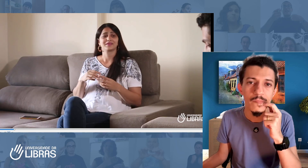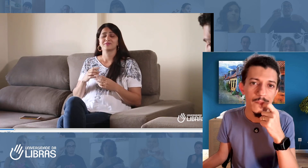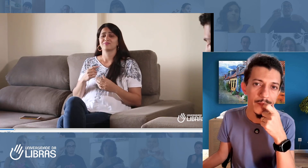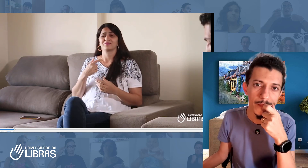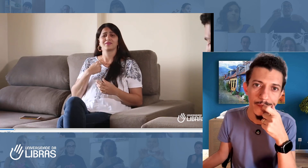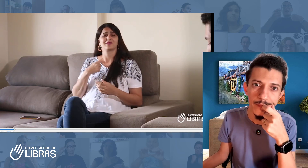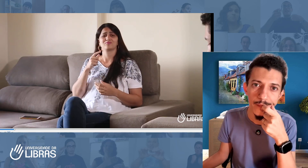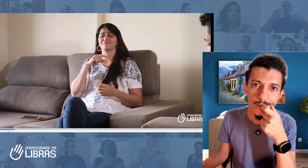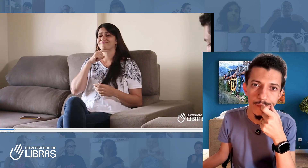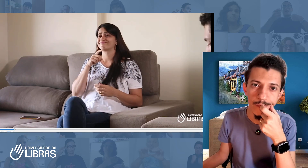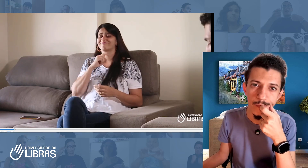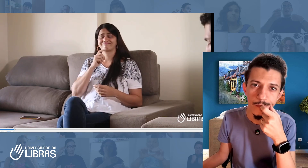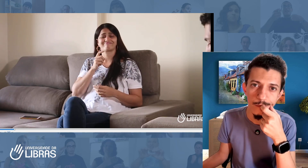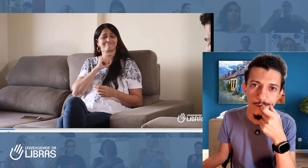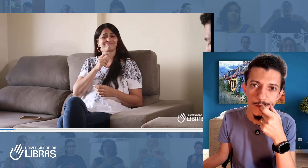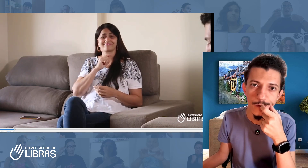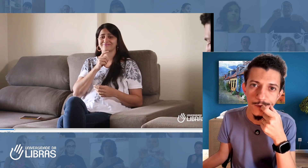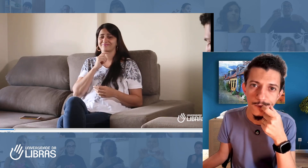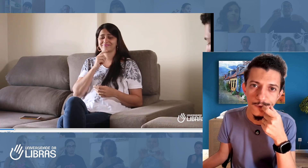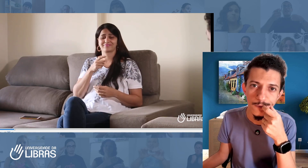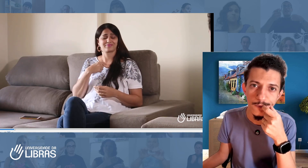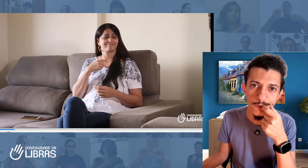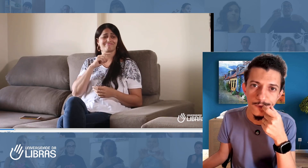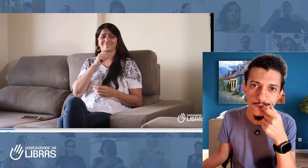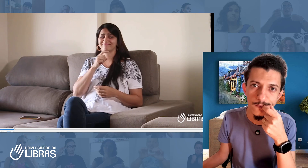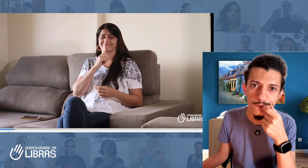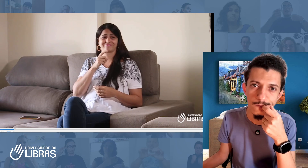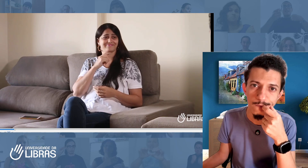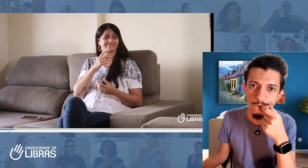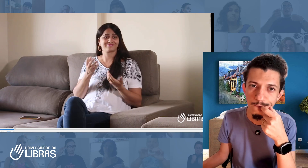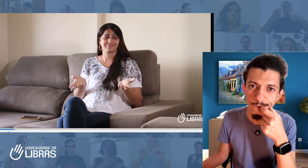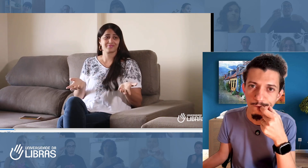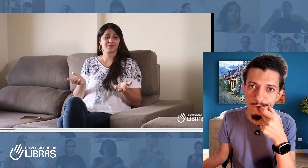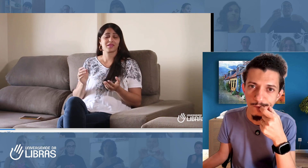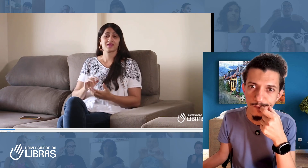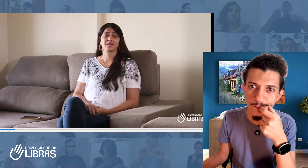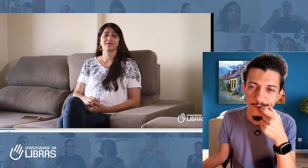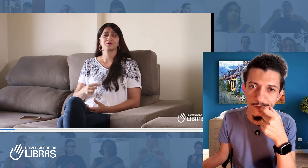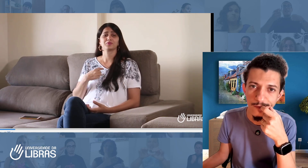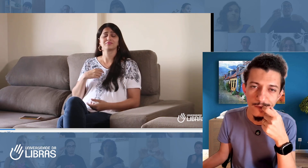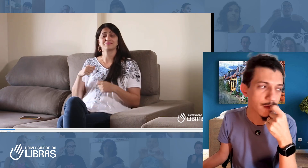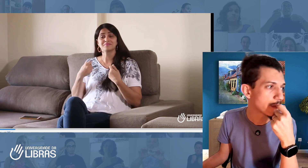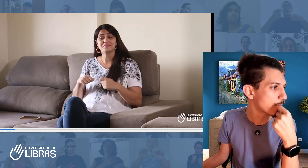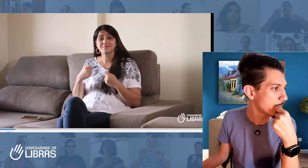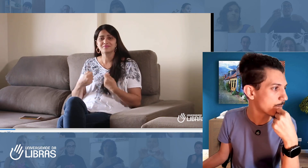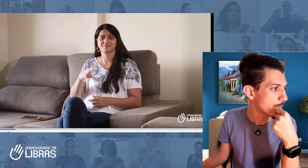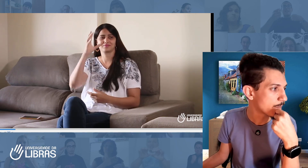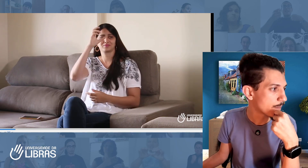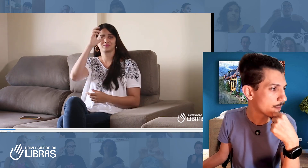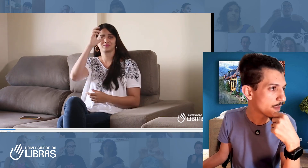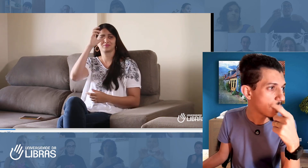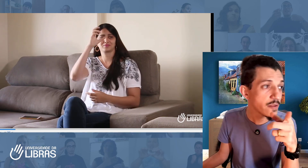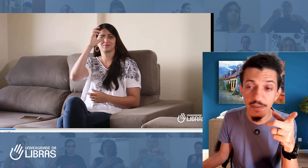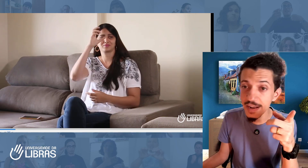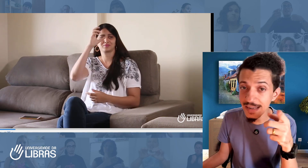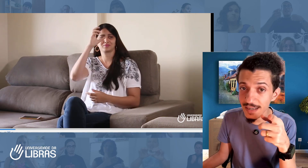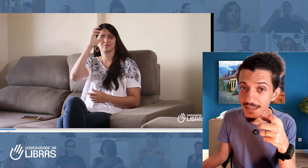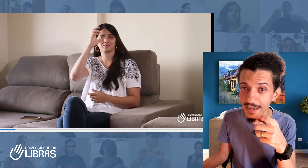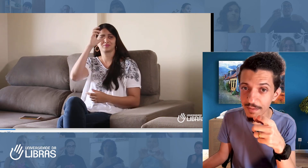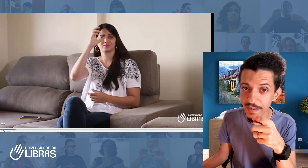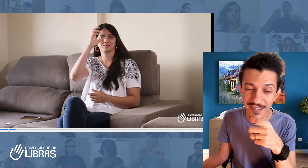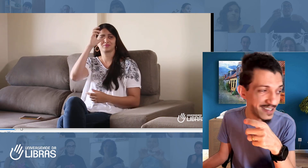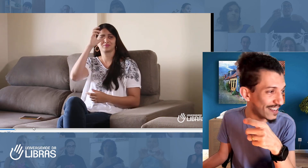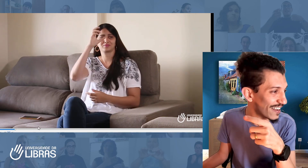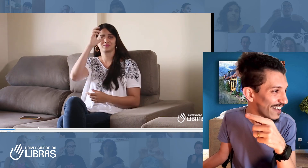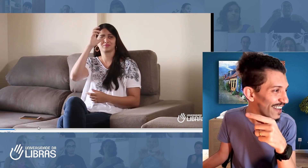Deus, mas não consigo, não consigo. E aí eu pensei... Tá vendo ela sinalizando